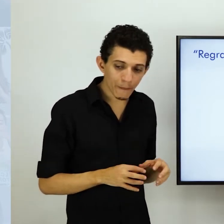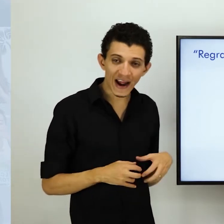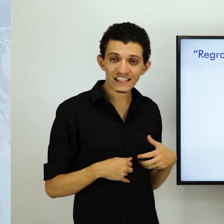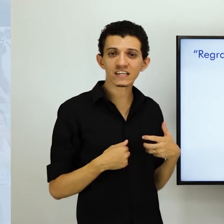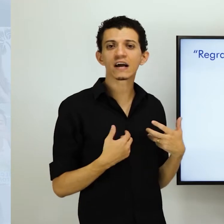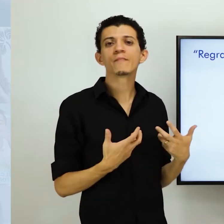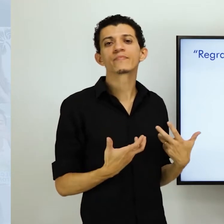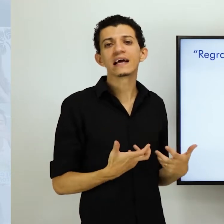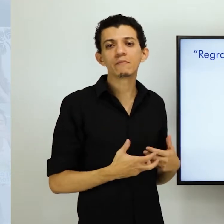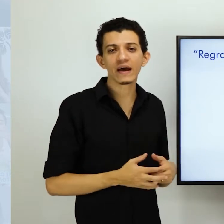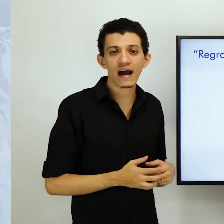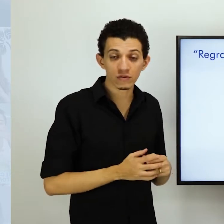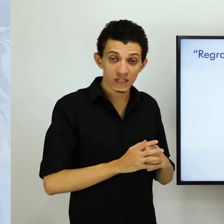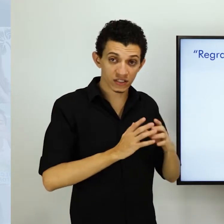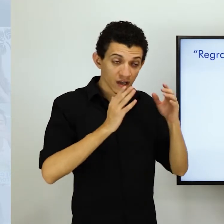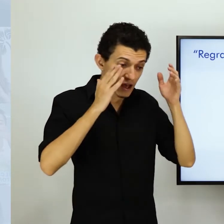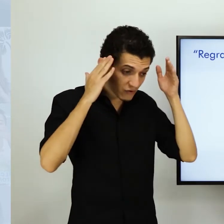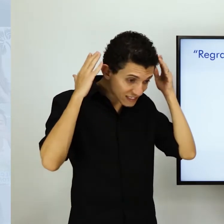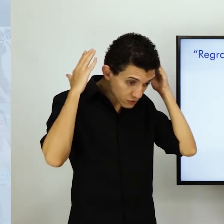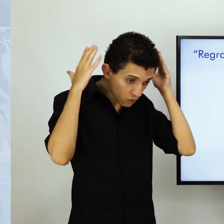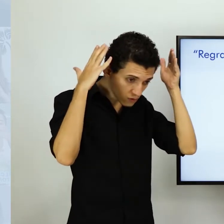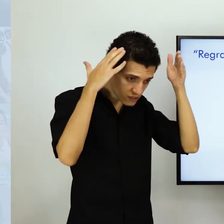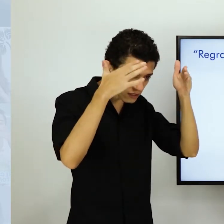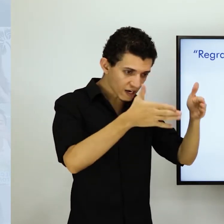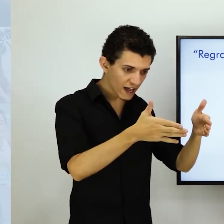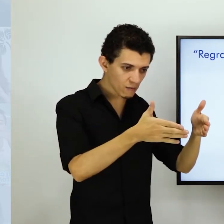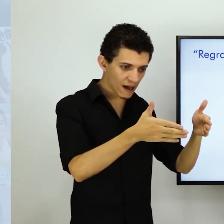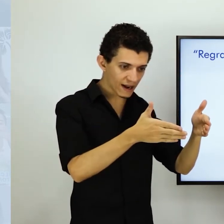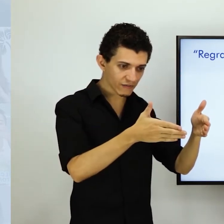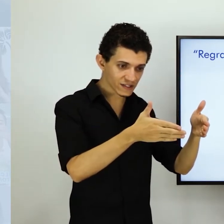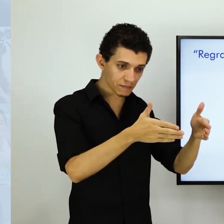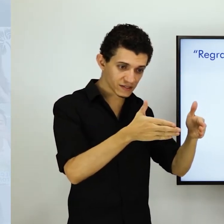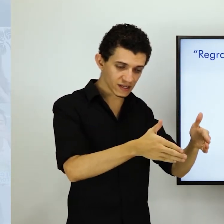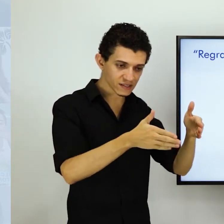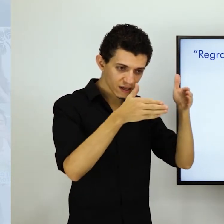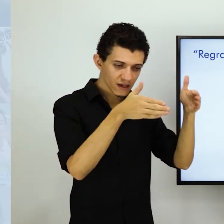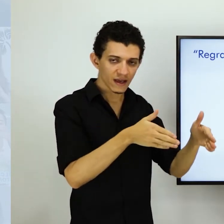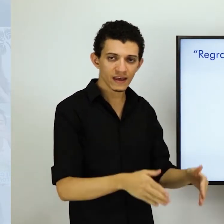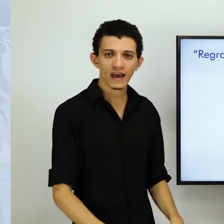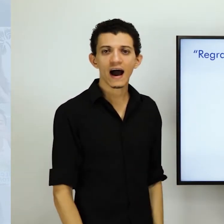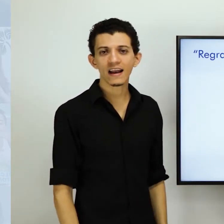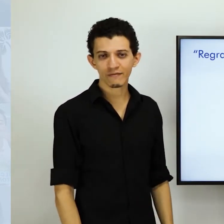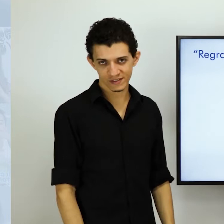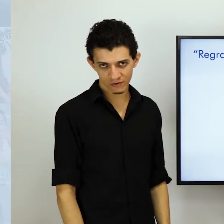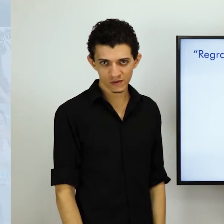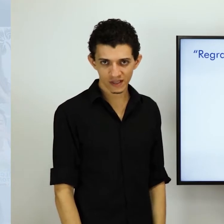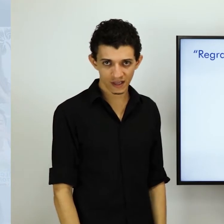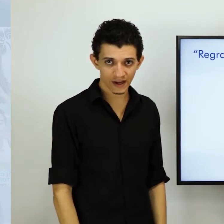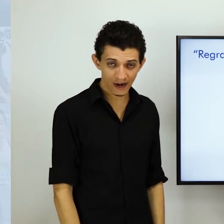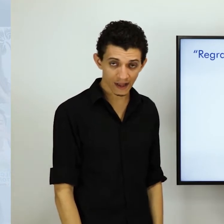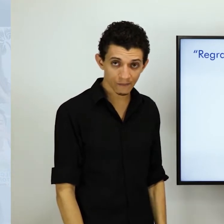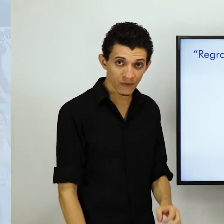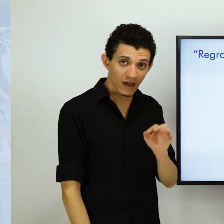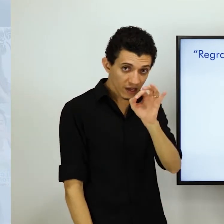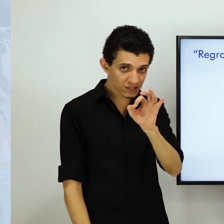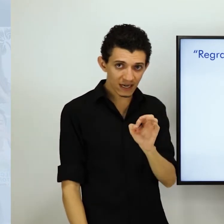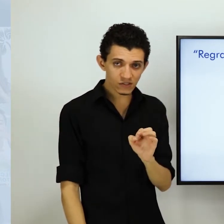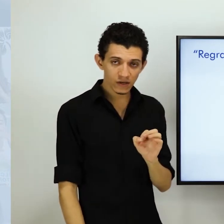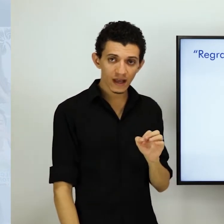prática deliberada. Ou seja, você se concentrar em uma área que você precisa e ali você conseguir ir além. Eu selecionei